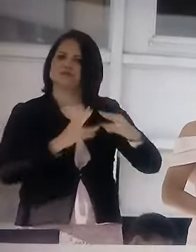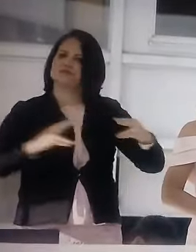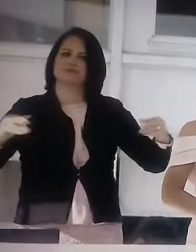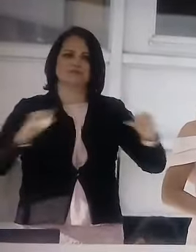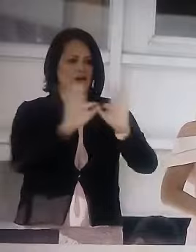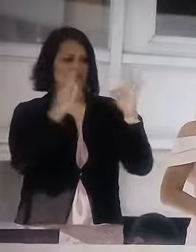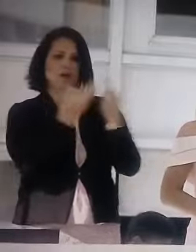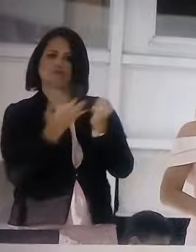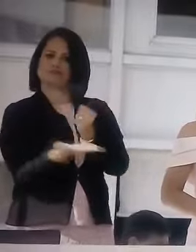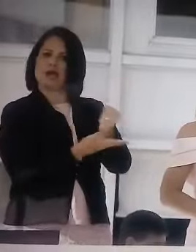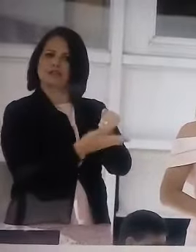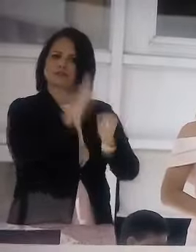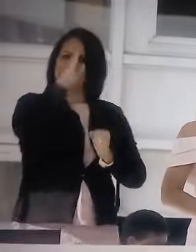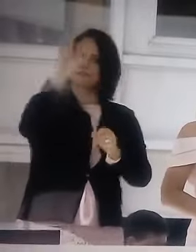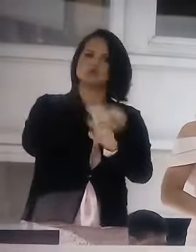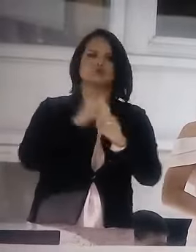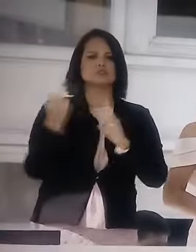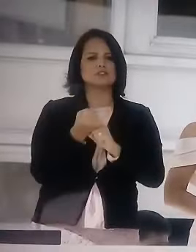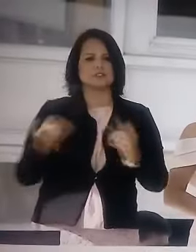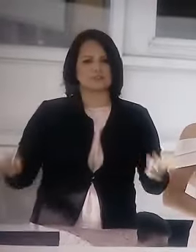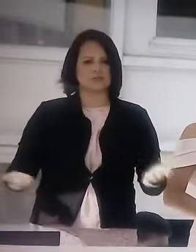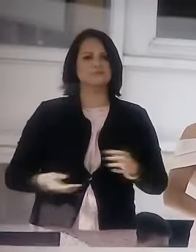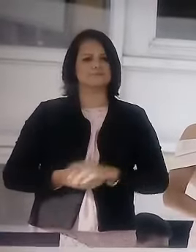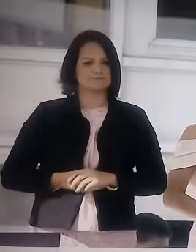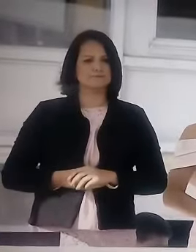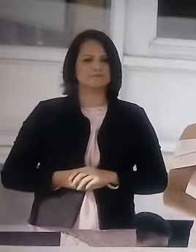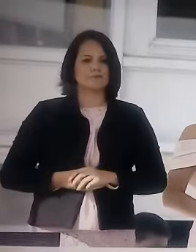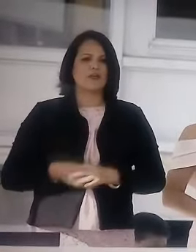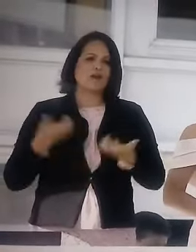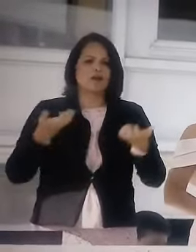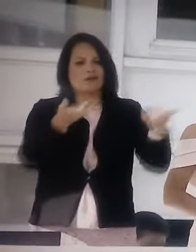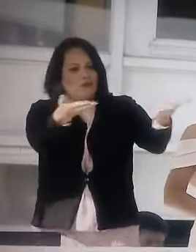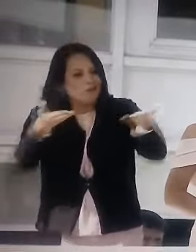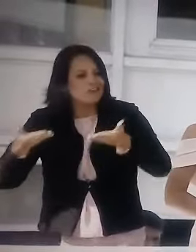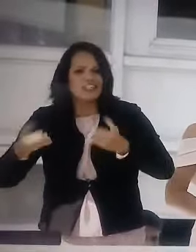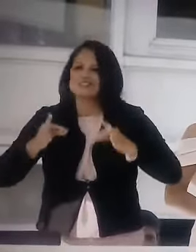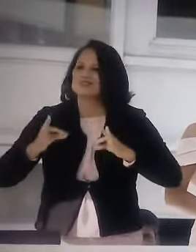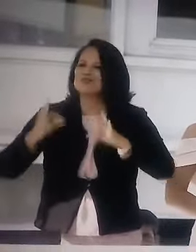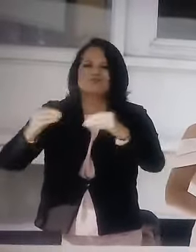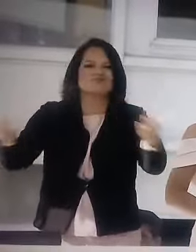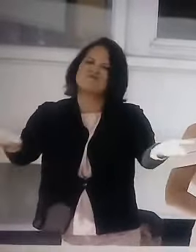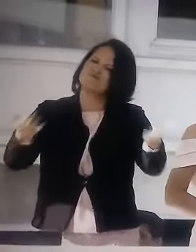da nossa sociedade. E